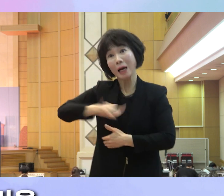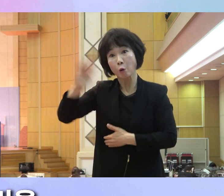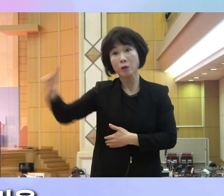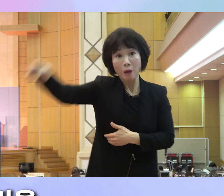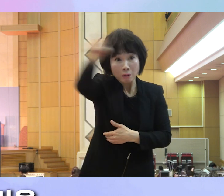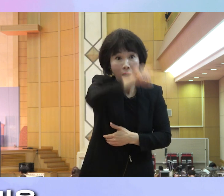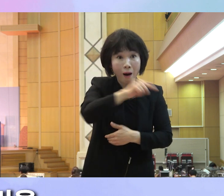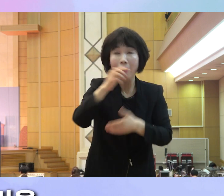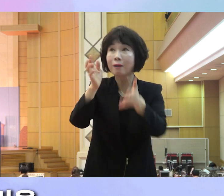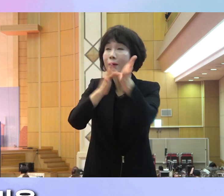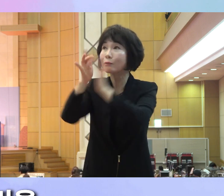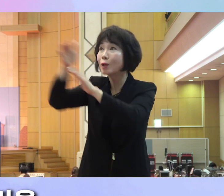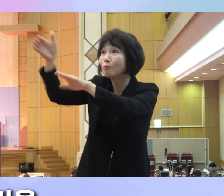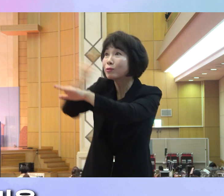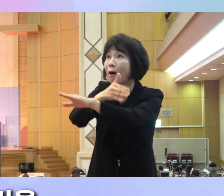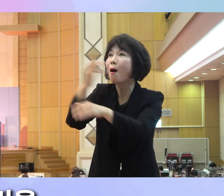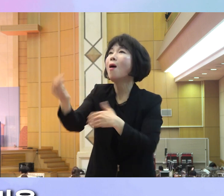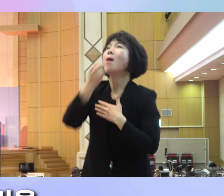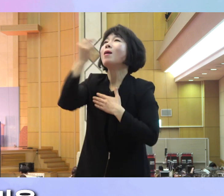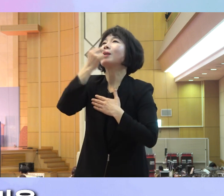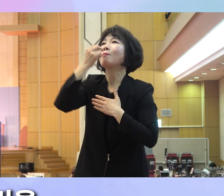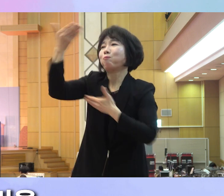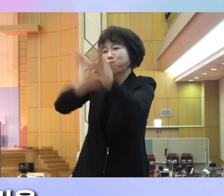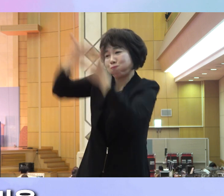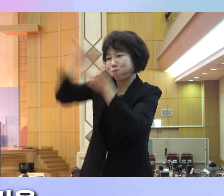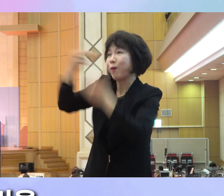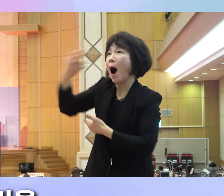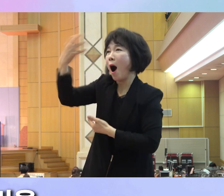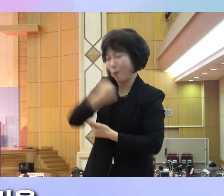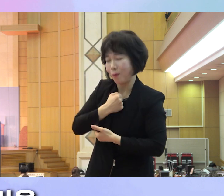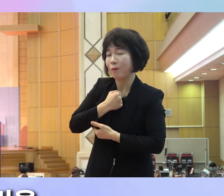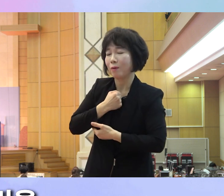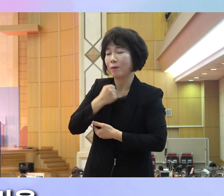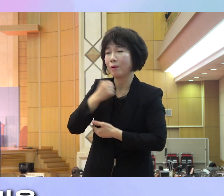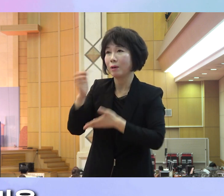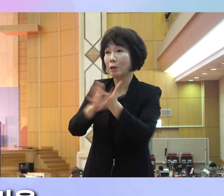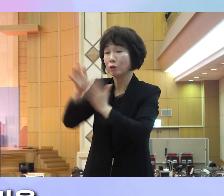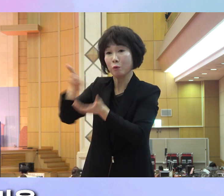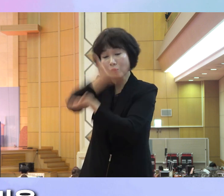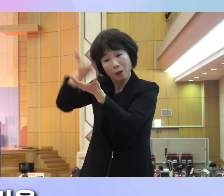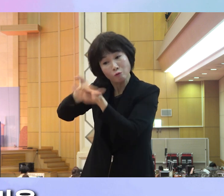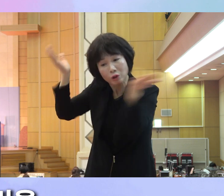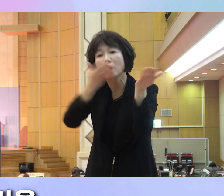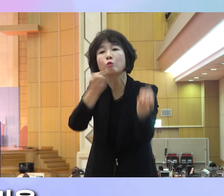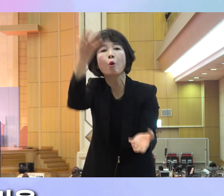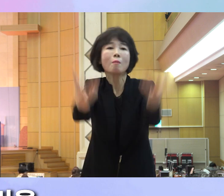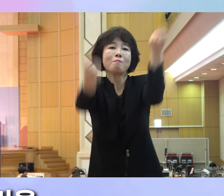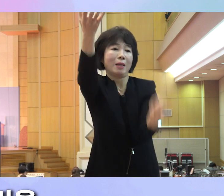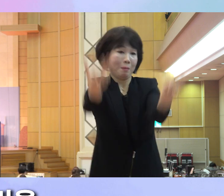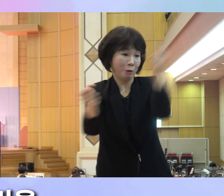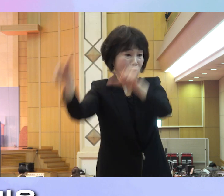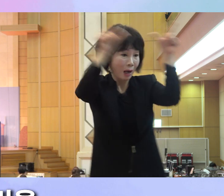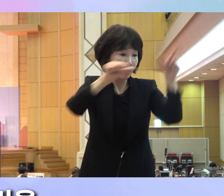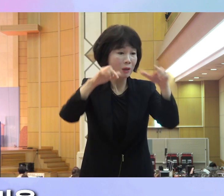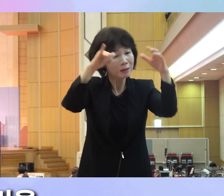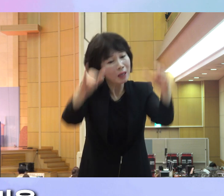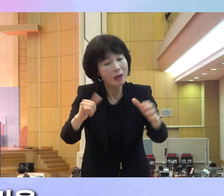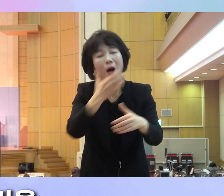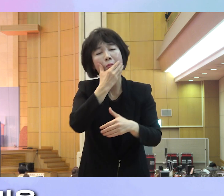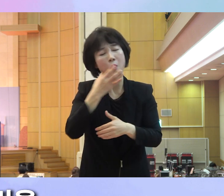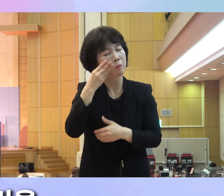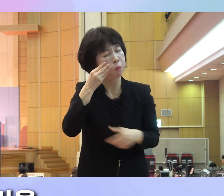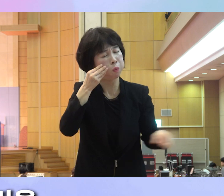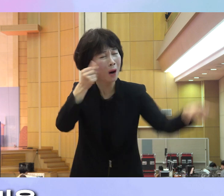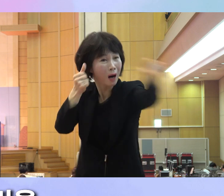자녀로서 주님으로부터 생명을 얻고 주님께서 우리에게 주시는 복을 받아서 이 땅에서도